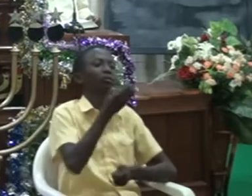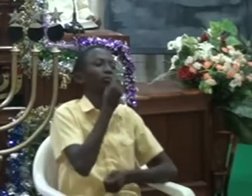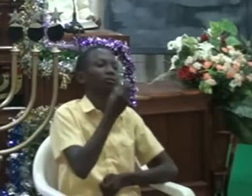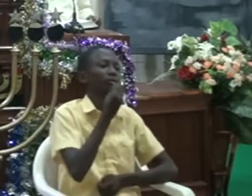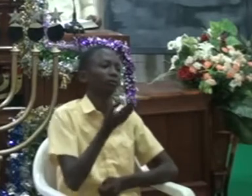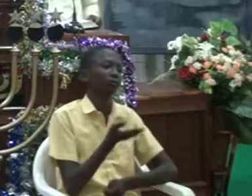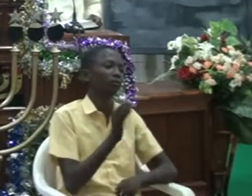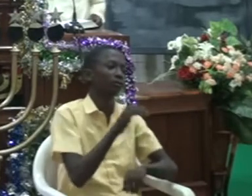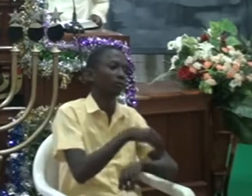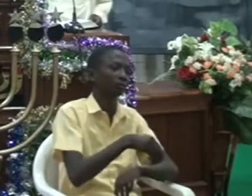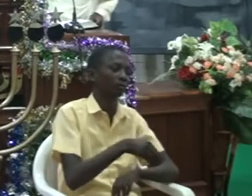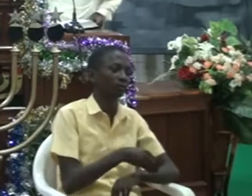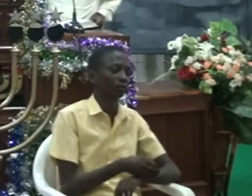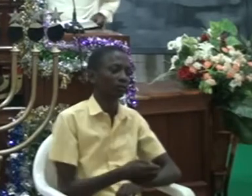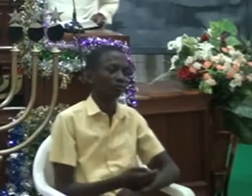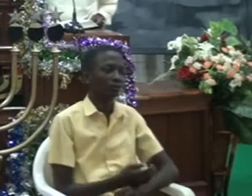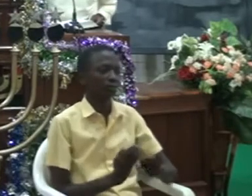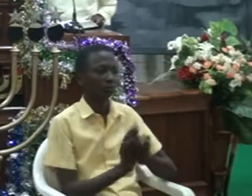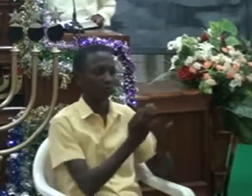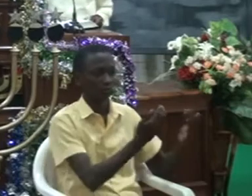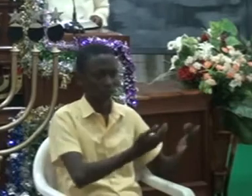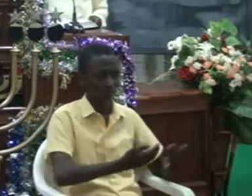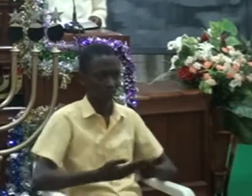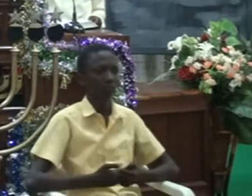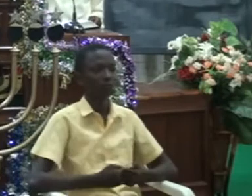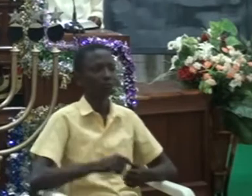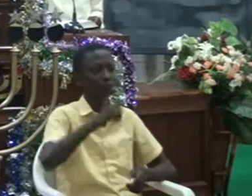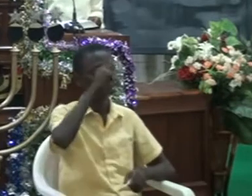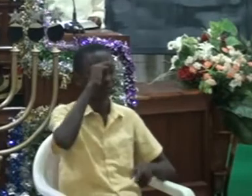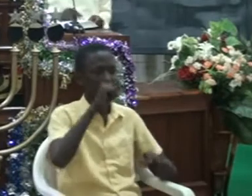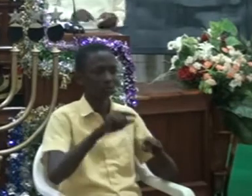Johnny. Ndugu, karibu. Bienvenue frère.